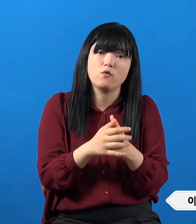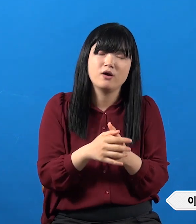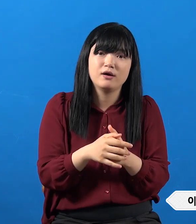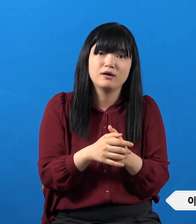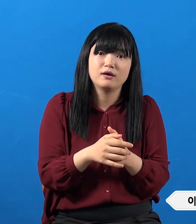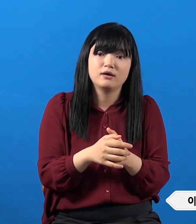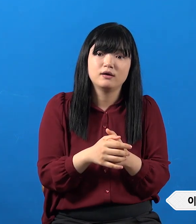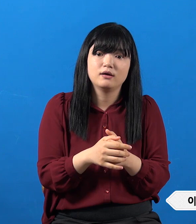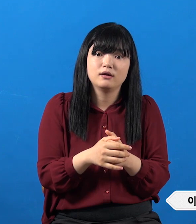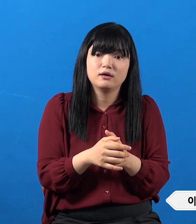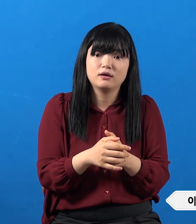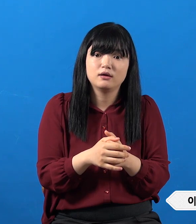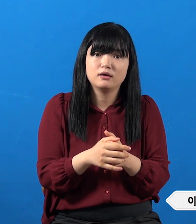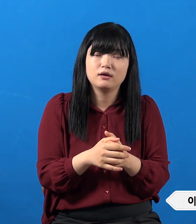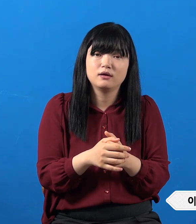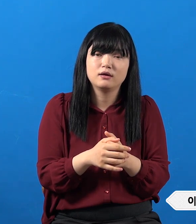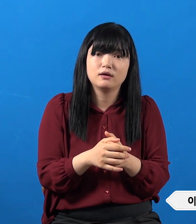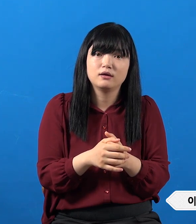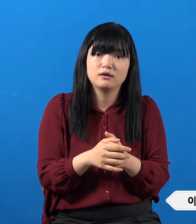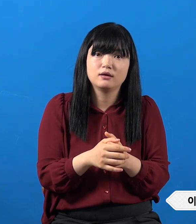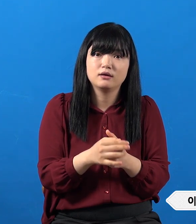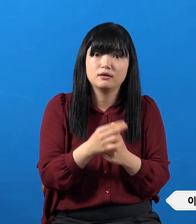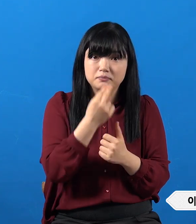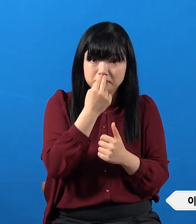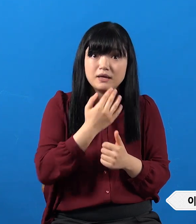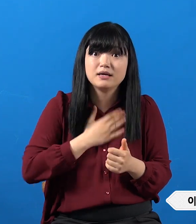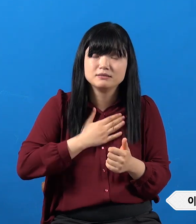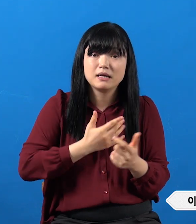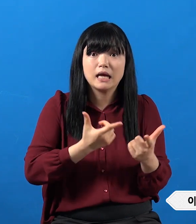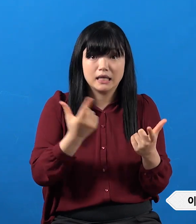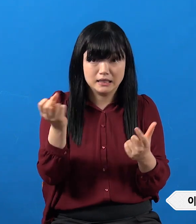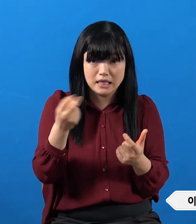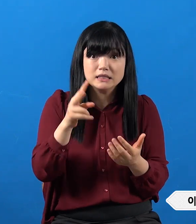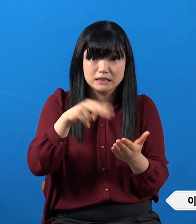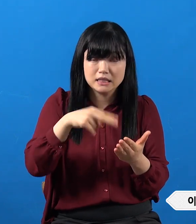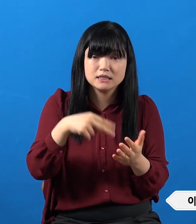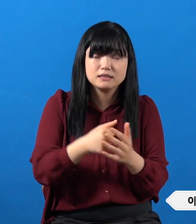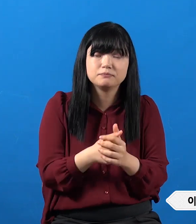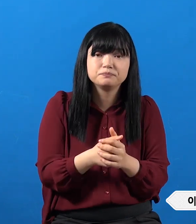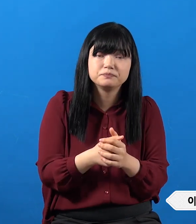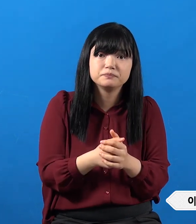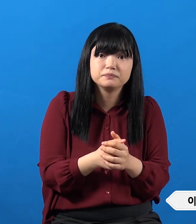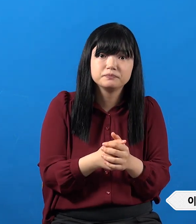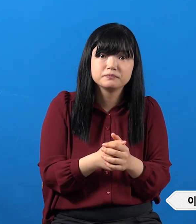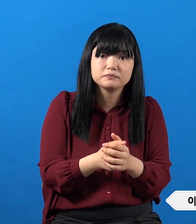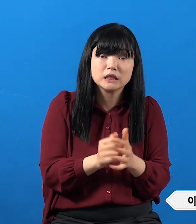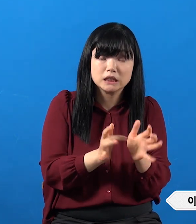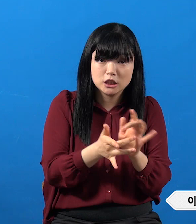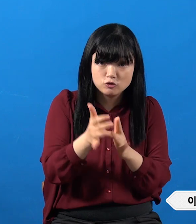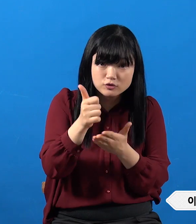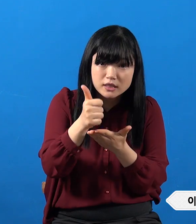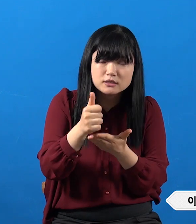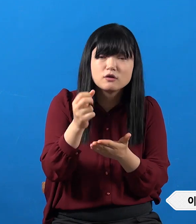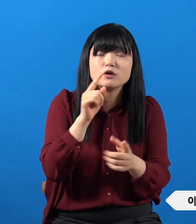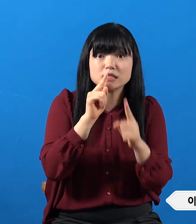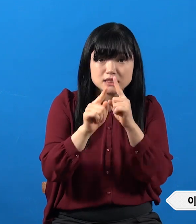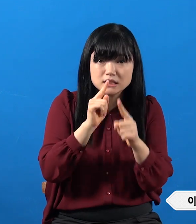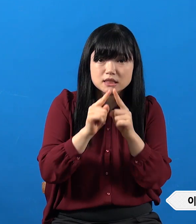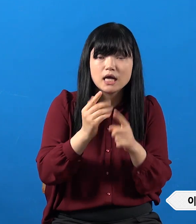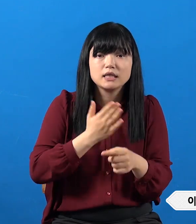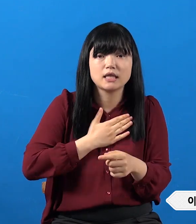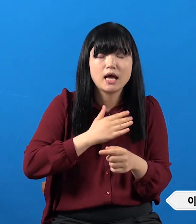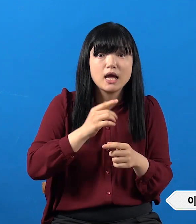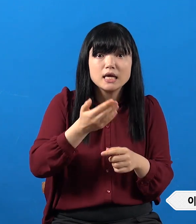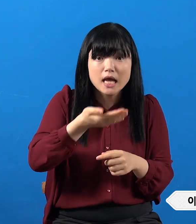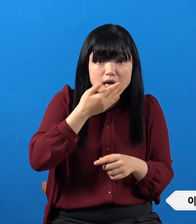말씀하십니까? 자, 우리가 잘 알고 있는 말씀이지만 한 번 더 읽겠습니다. 다 같이 시작. 예수께서